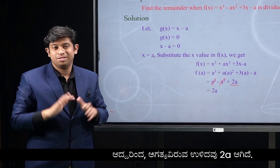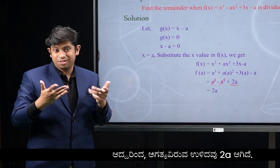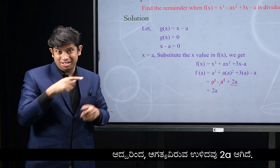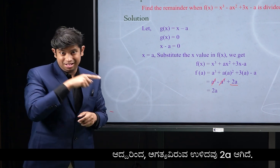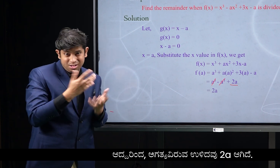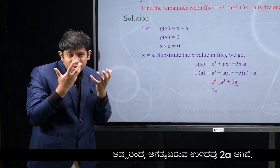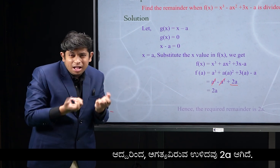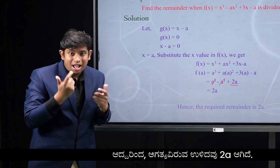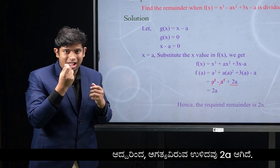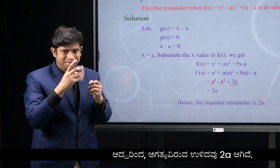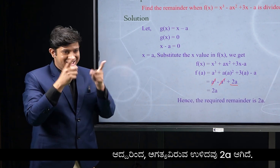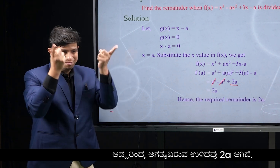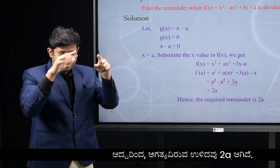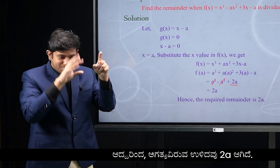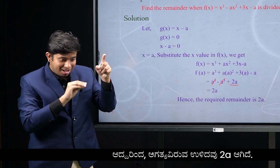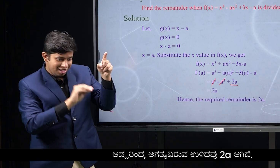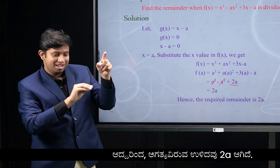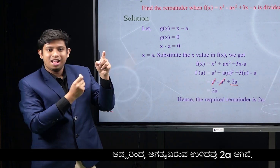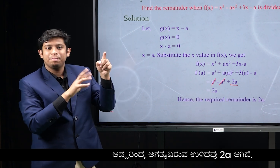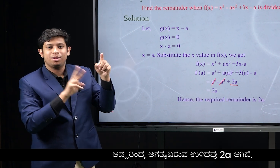ಆದ್ರಿಂದ ಅಗತ್ಯವಿರುವ ಉಳಿದವು 2a ಆಗಿದೆ.